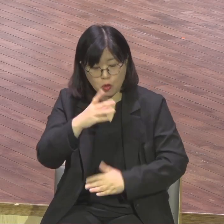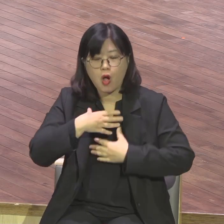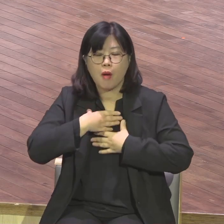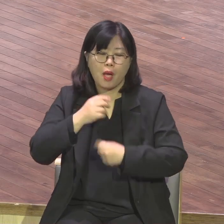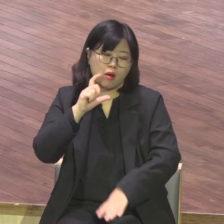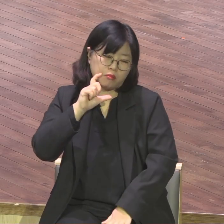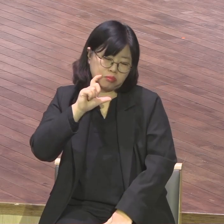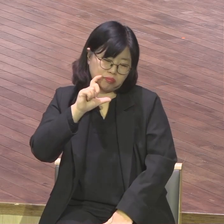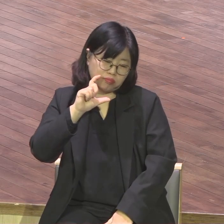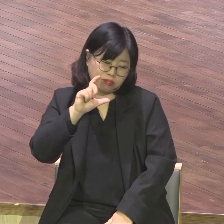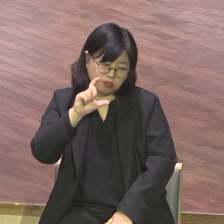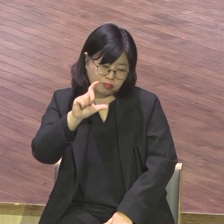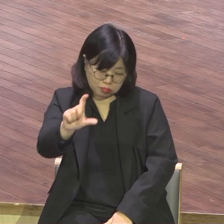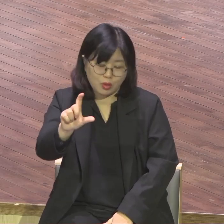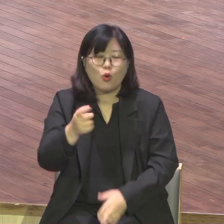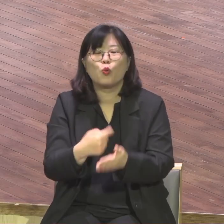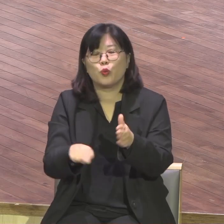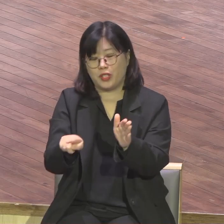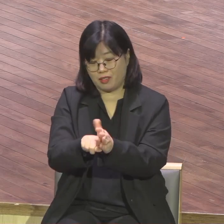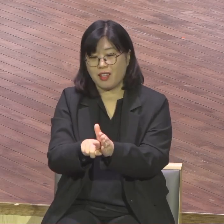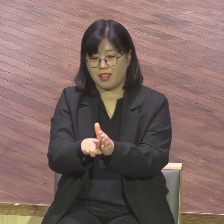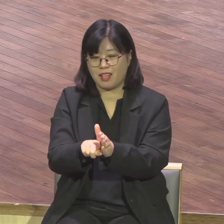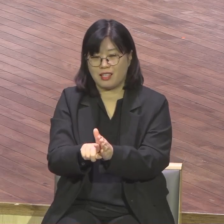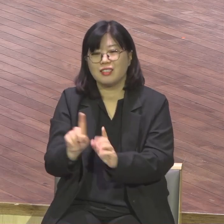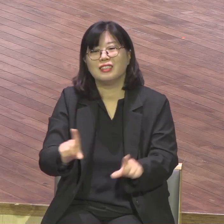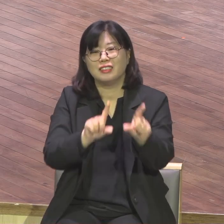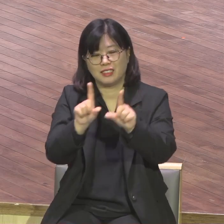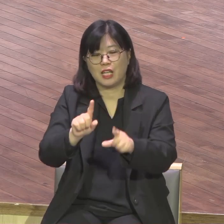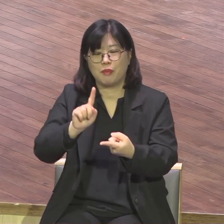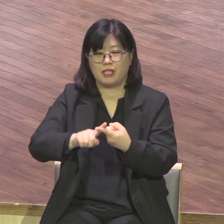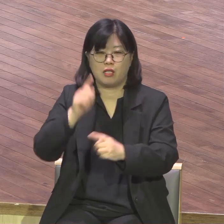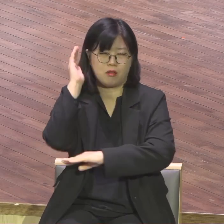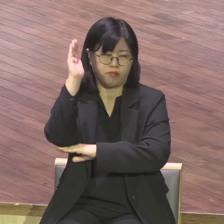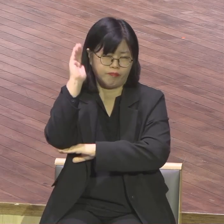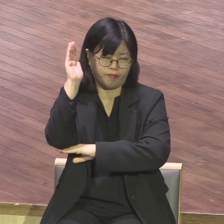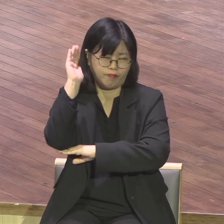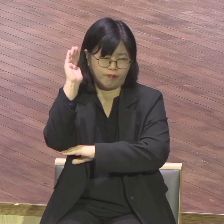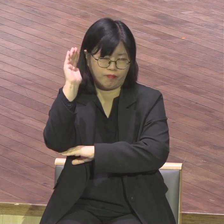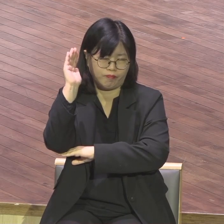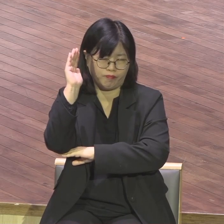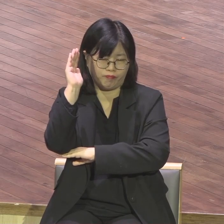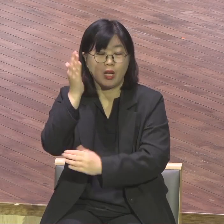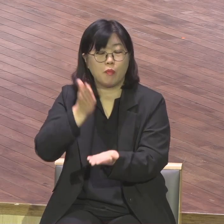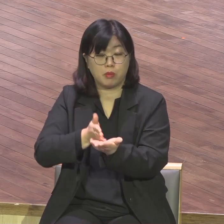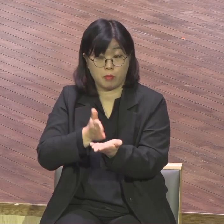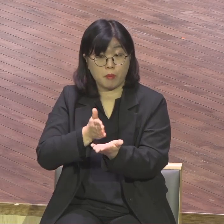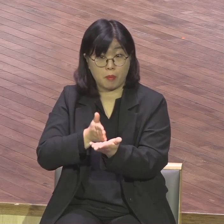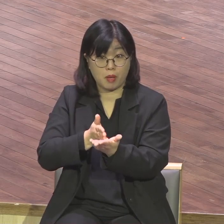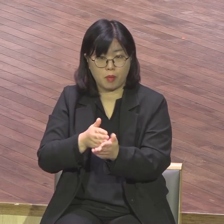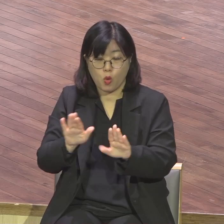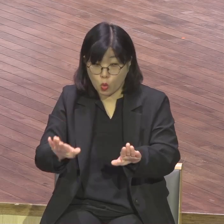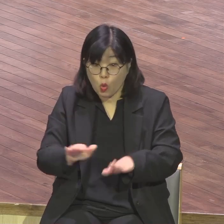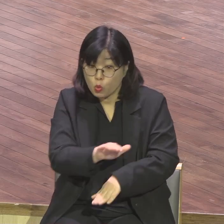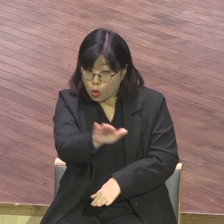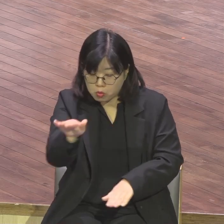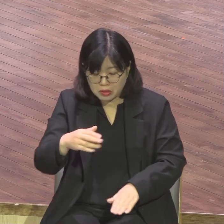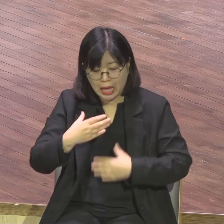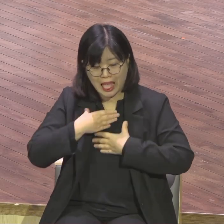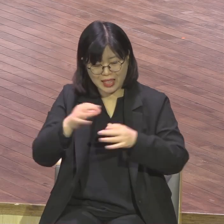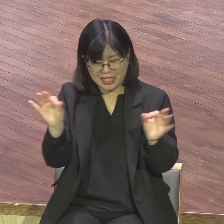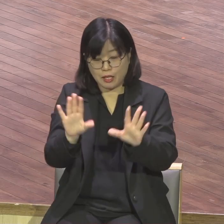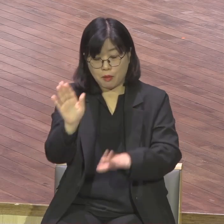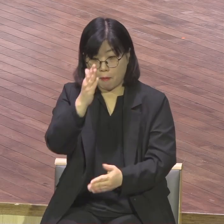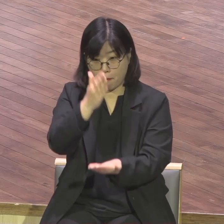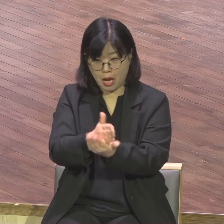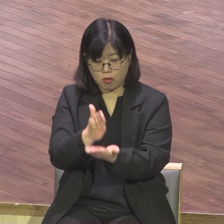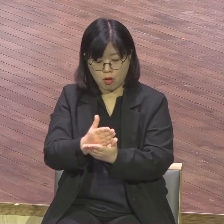여기서 밝혀주고 있습니다. 영계전 성도들은 오늘 말씀을 통해서 지속적인 평강을 누리는 삶,